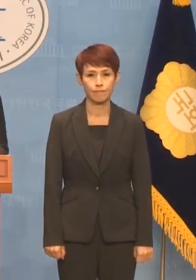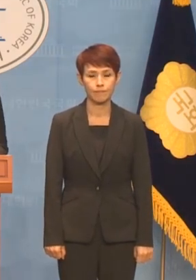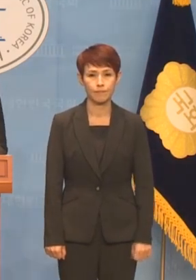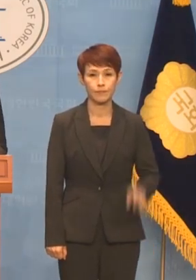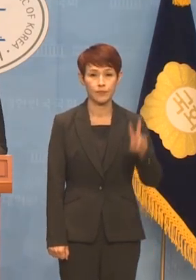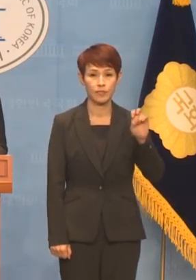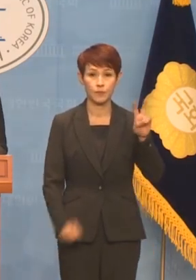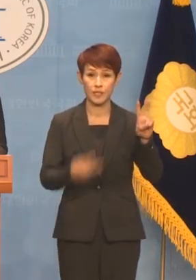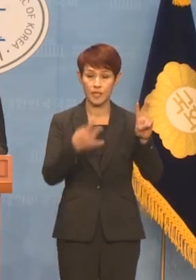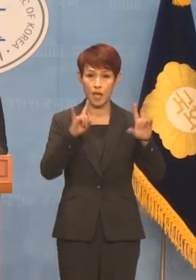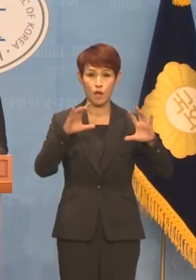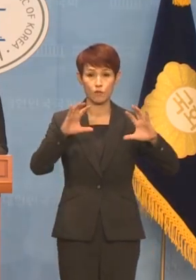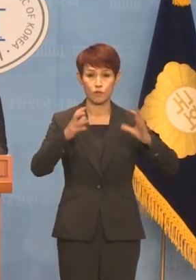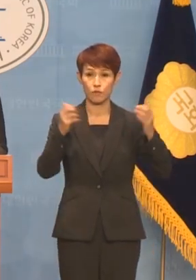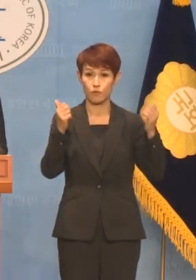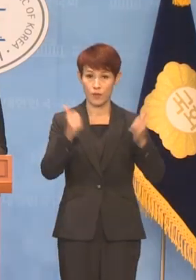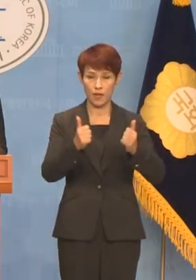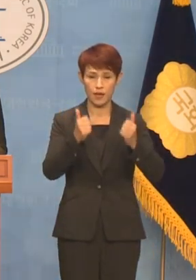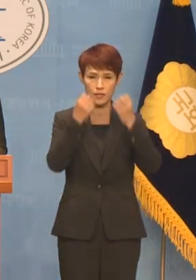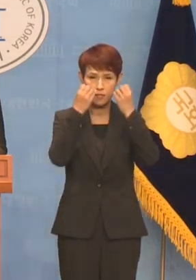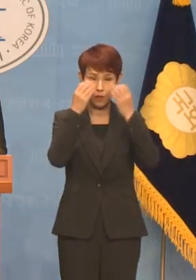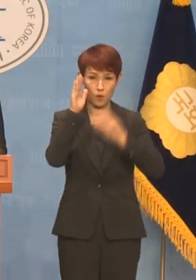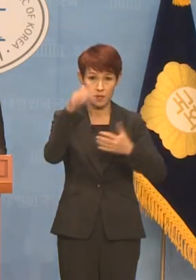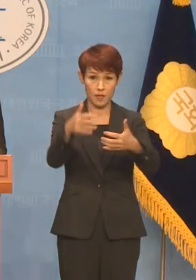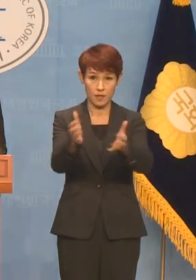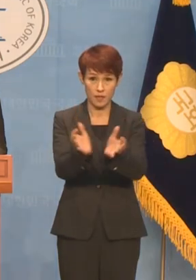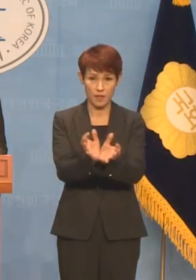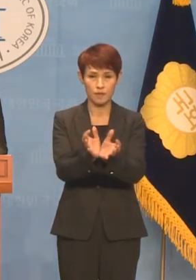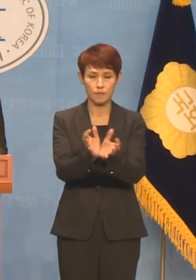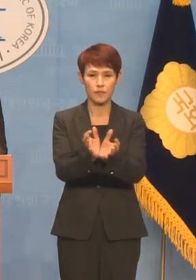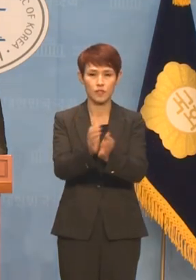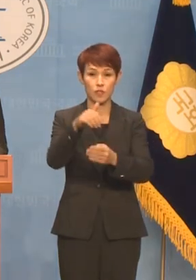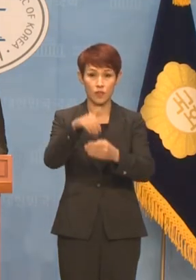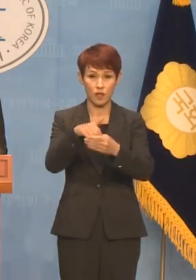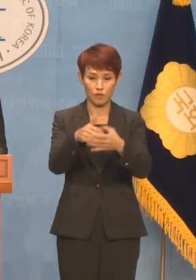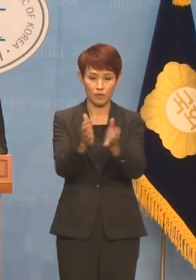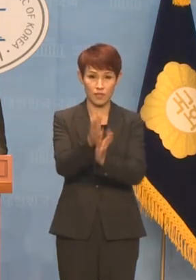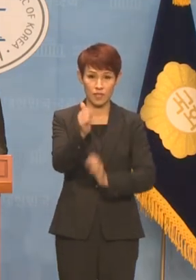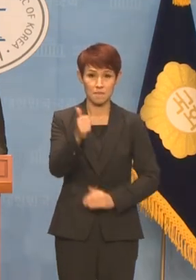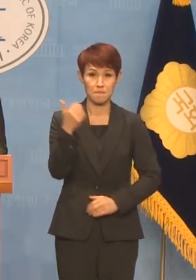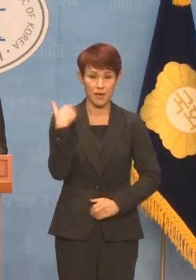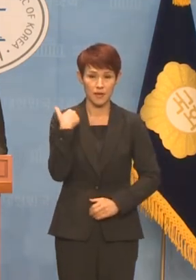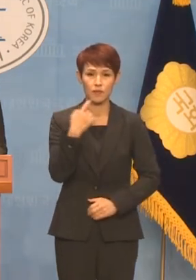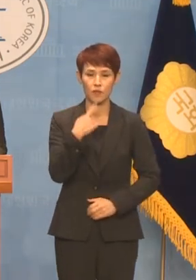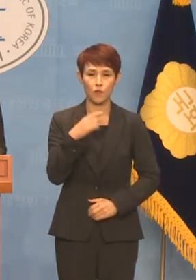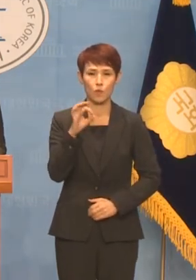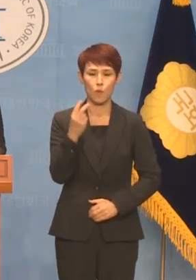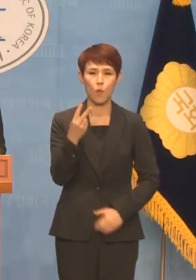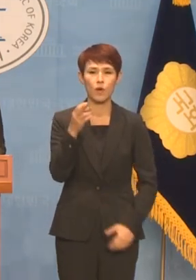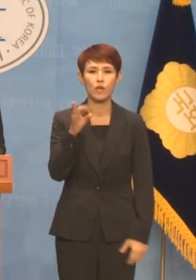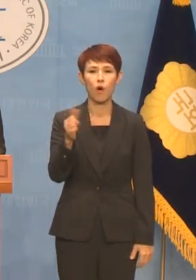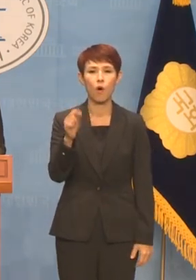네, 22대 국회 새로운 미래 총괄 상임 선대위장을 맡았던 오영환 위원장입니다.